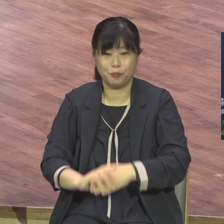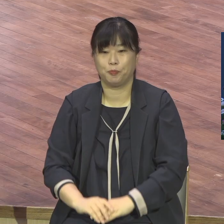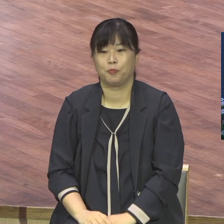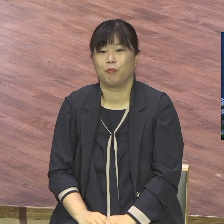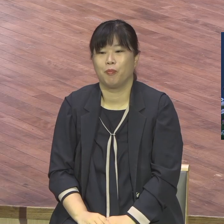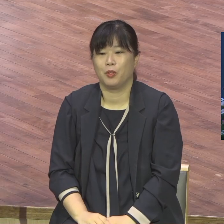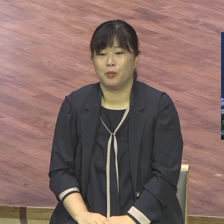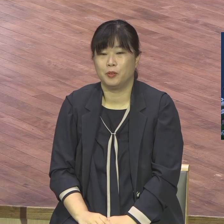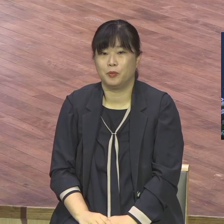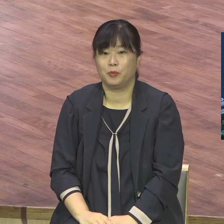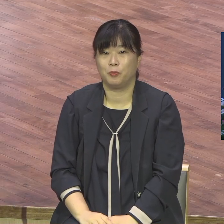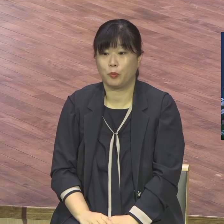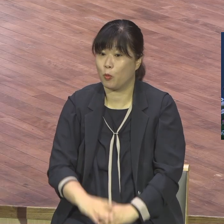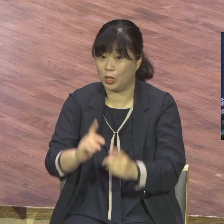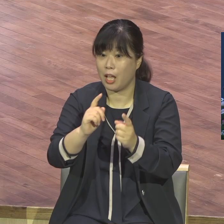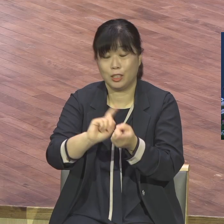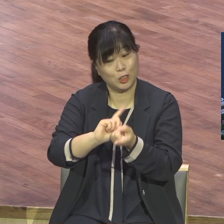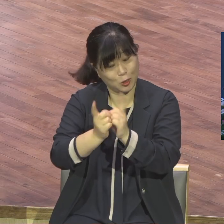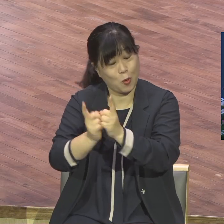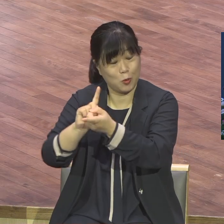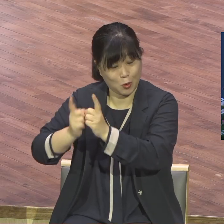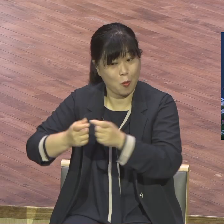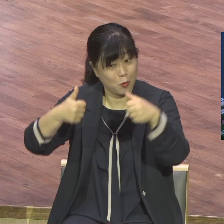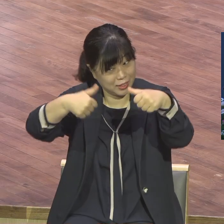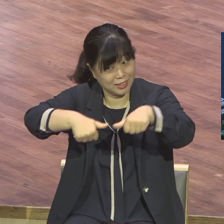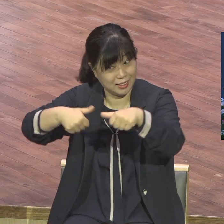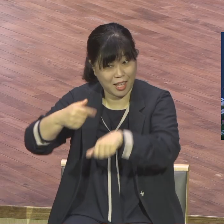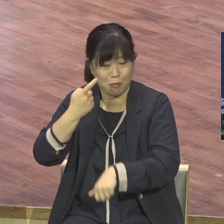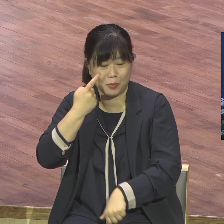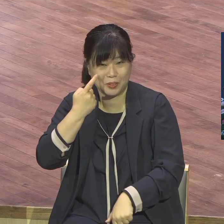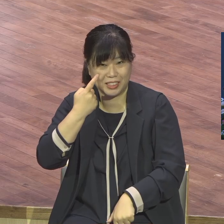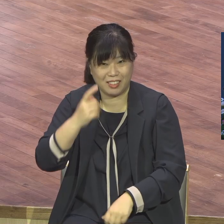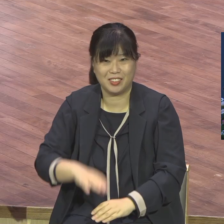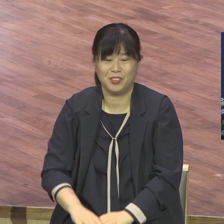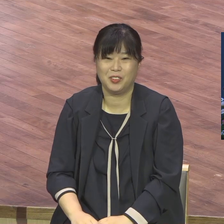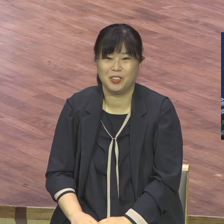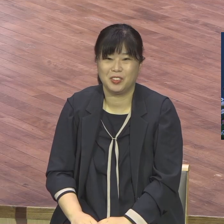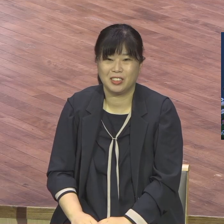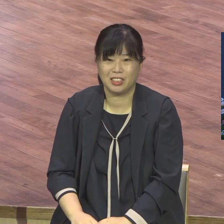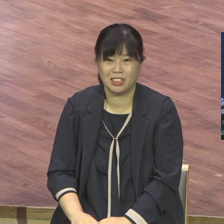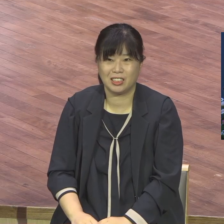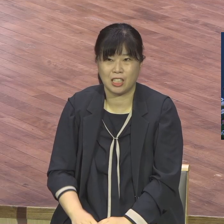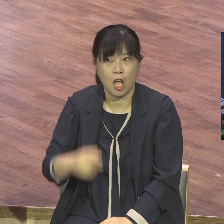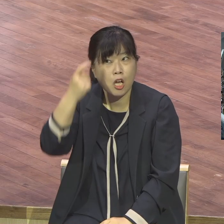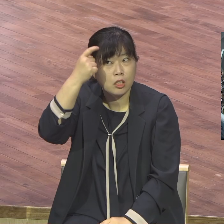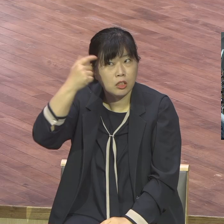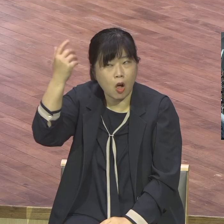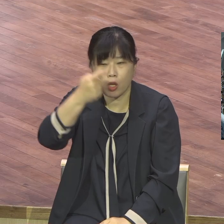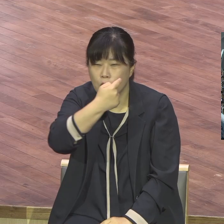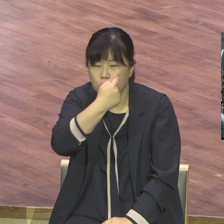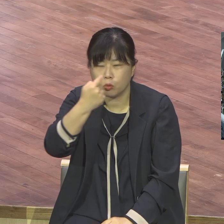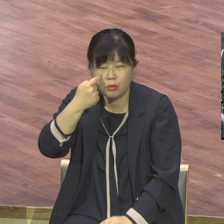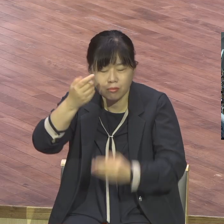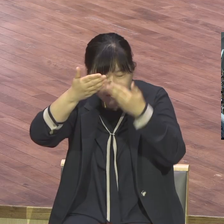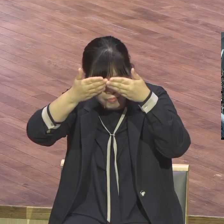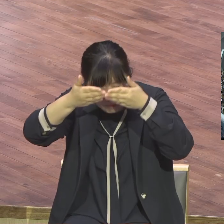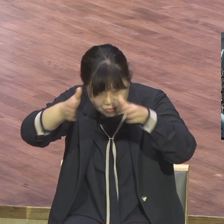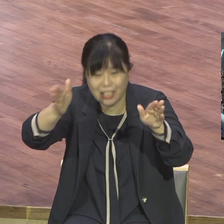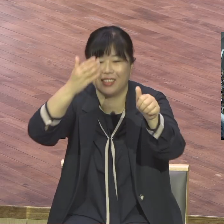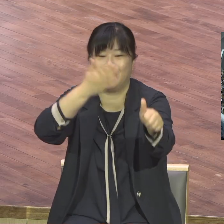아멘. 우리 해외 성도들 같이 서로 다 인사합시다. 영의 눈을 엽시다.